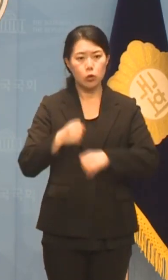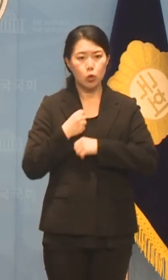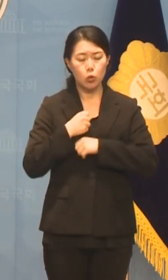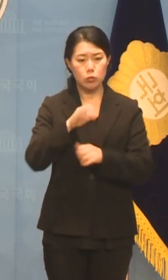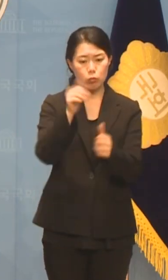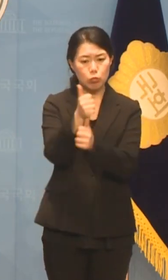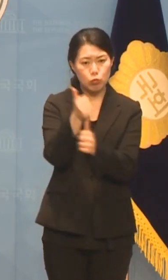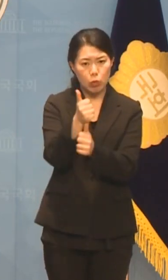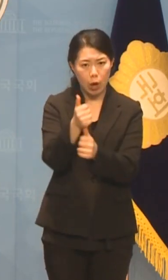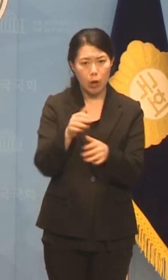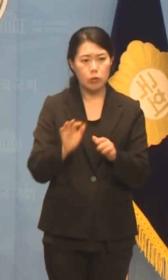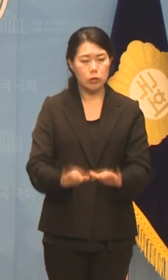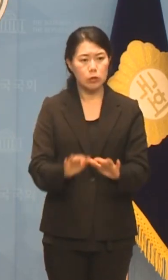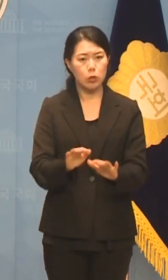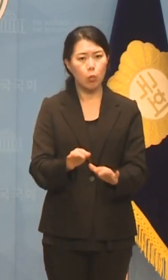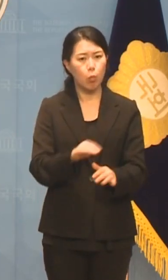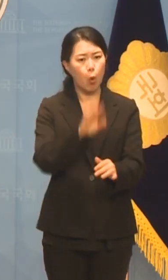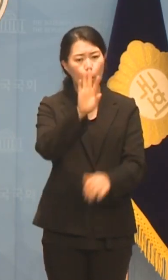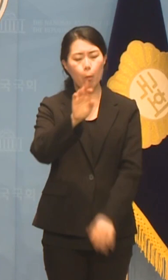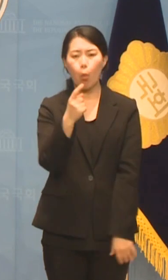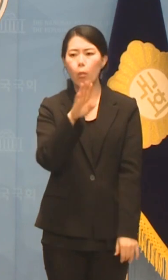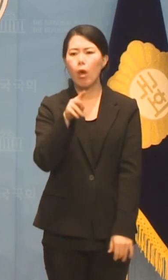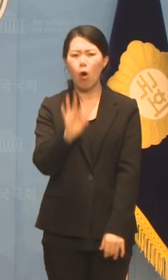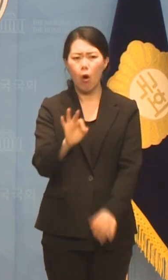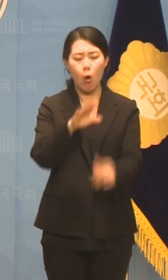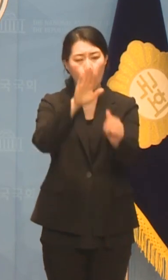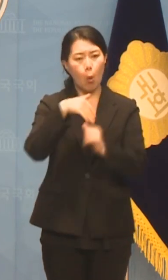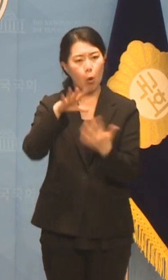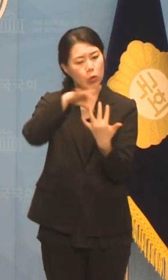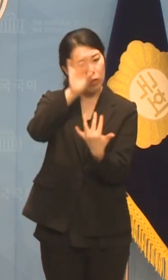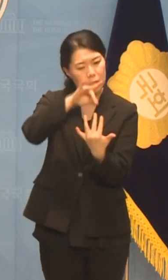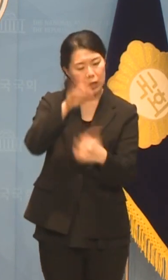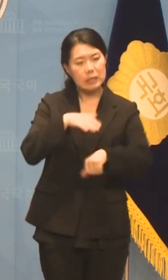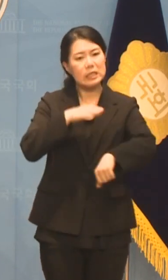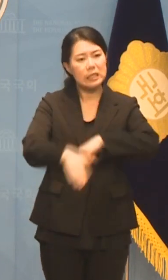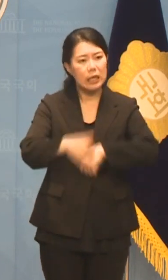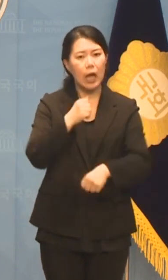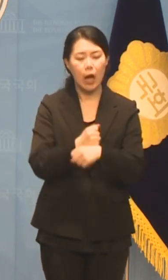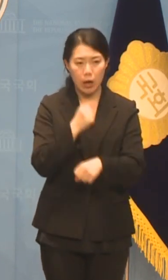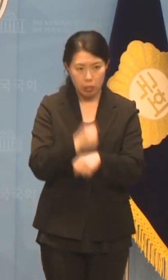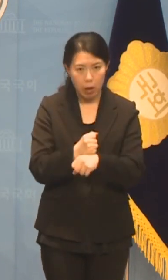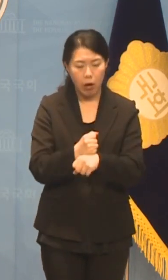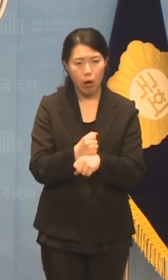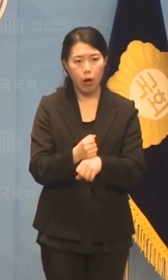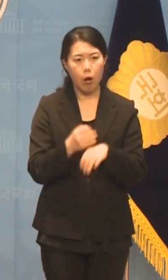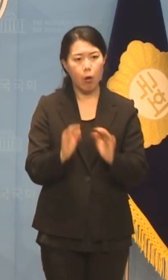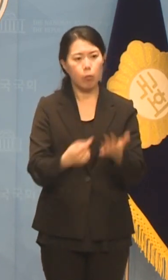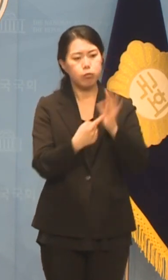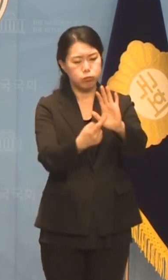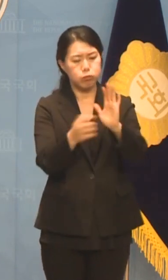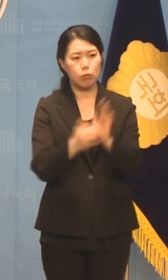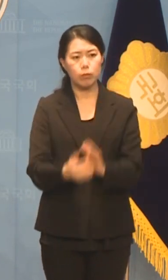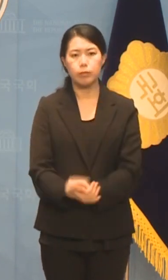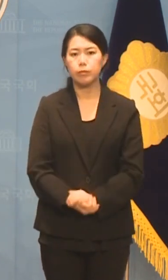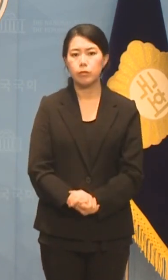36개월 모병으로 충원하겠다는 선택적 모병제를 꺼내